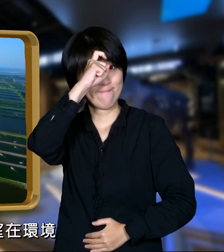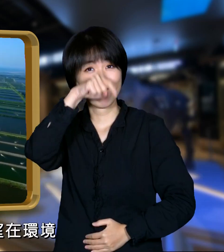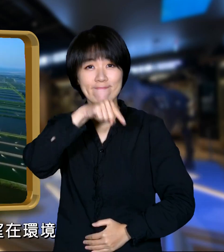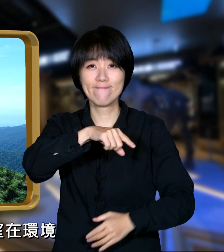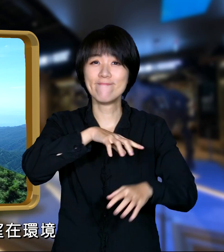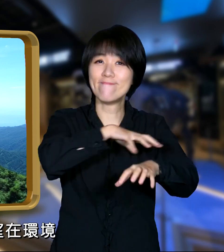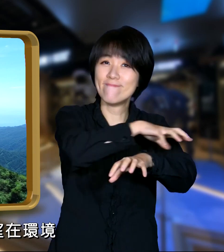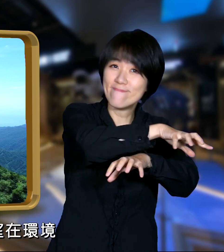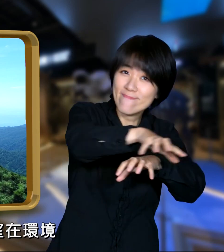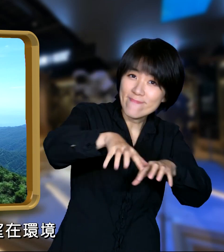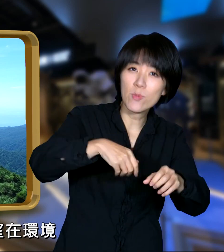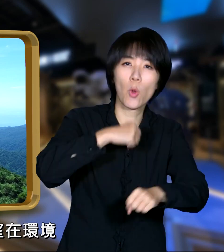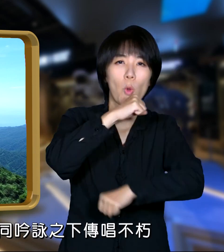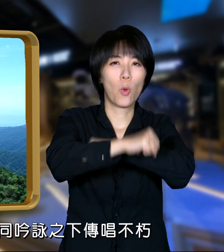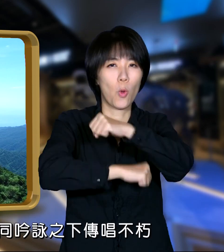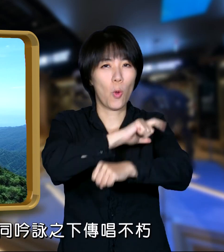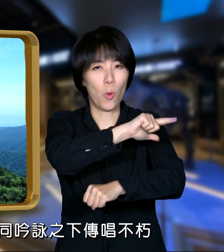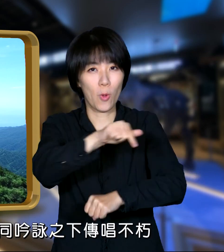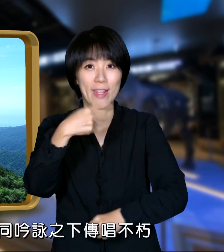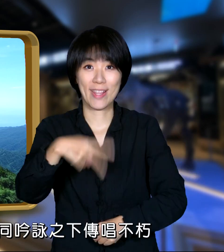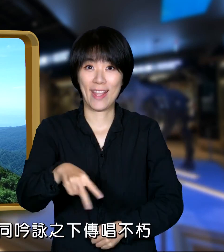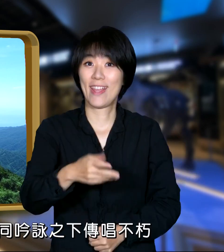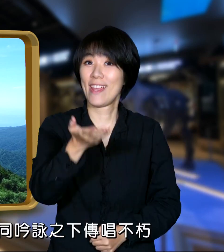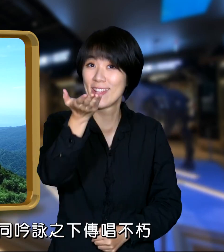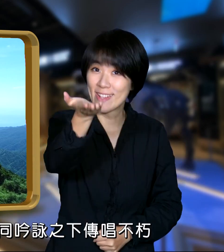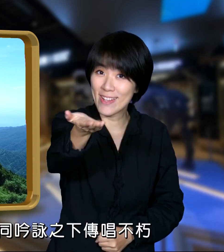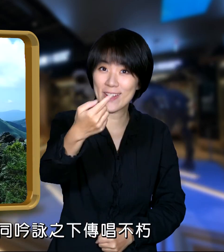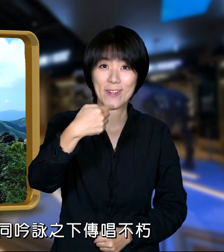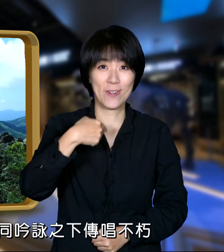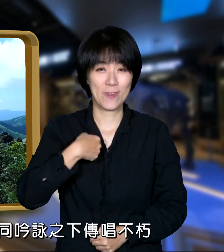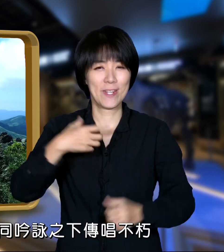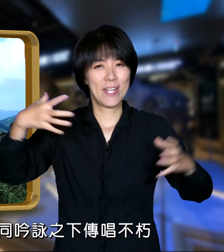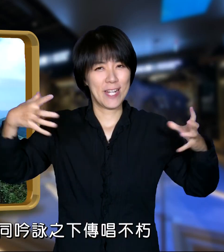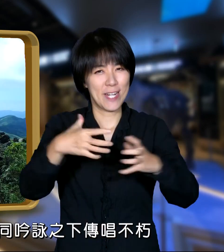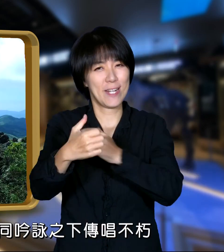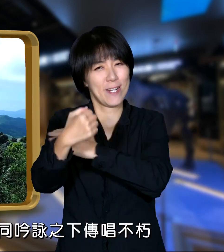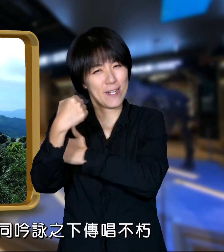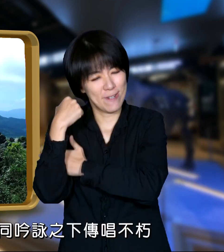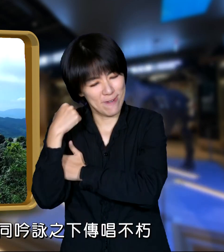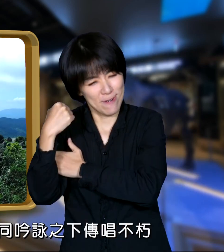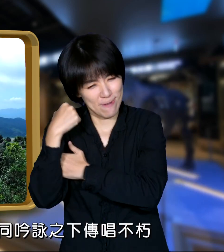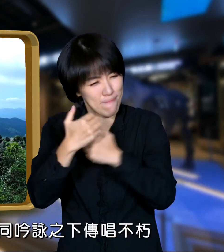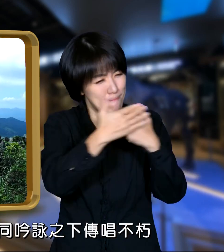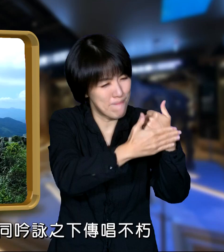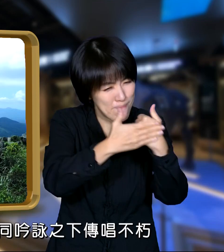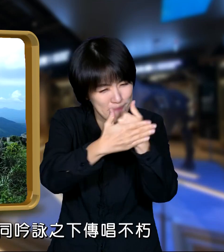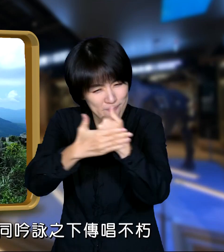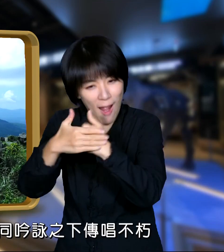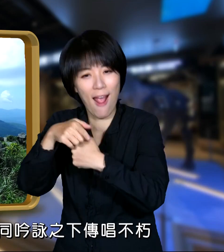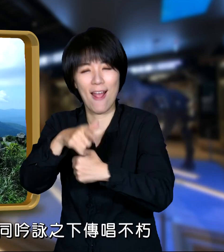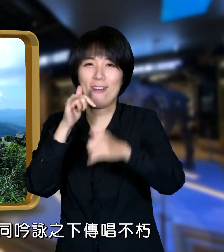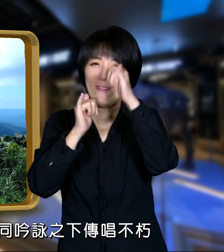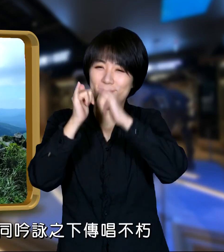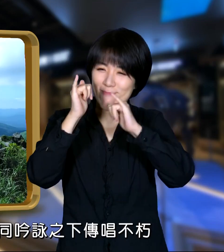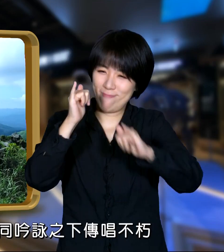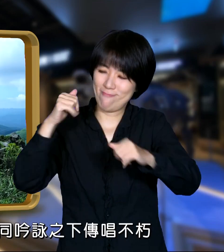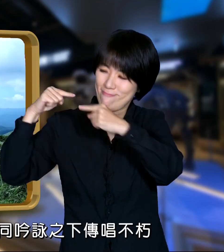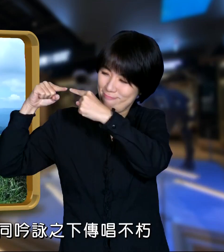期望在环境、生物与你我的共同吟咏之下，传唱不朽。